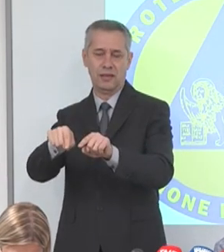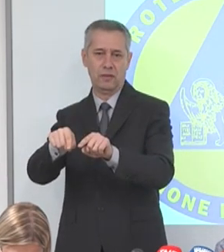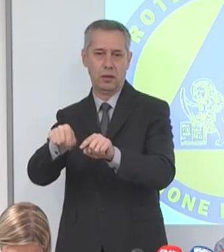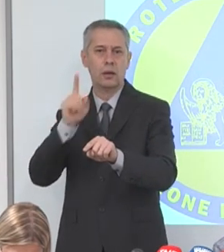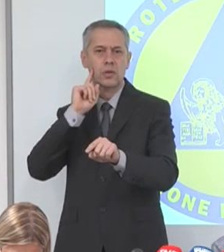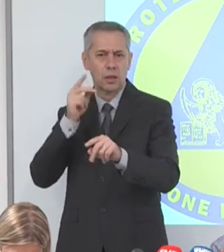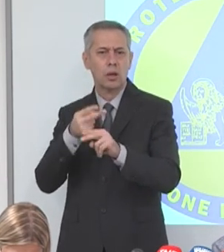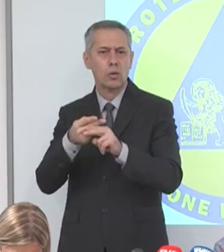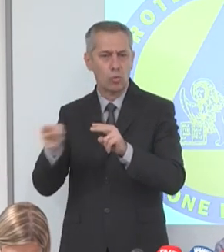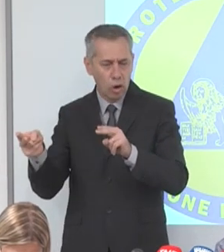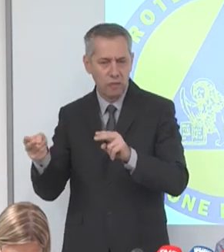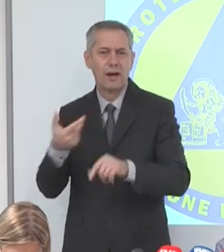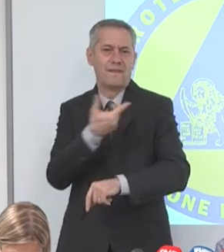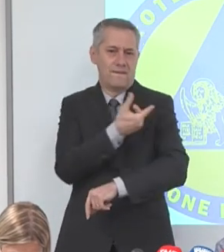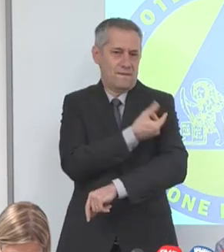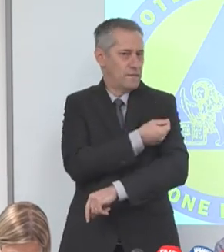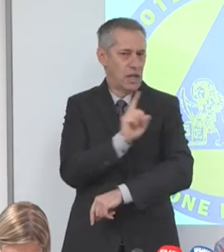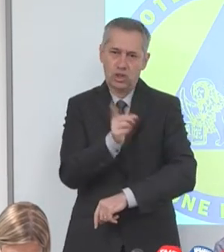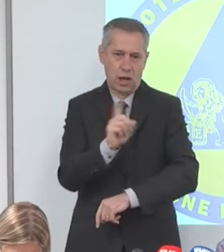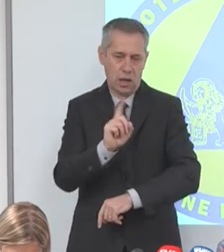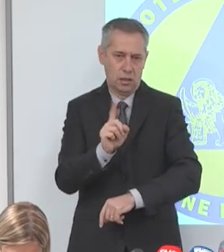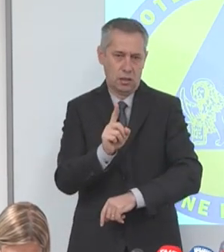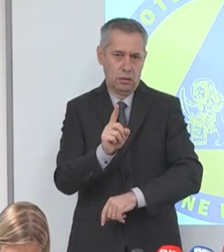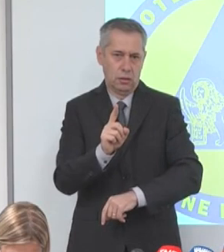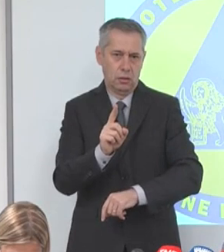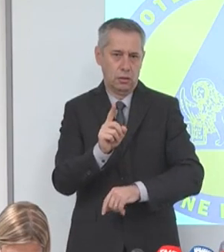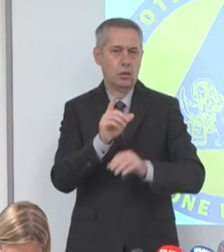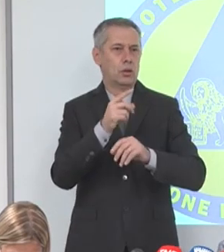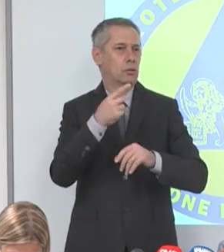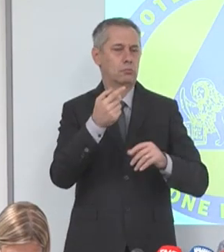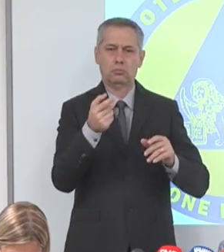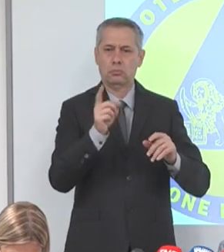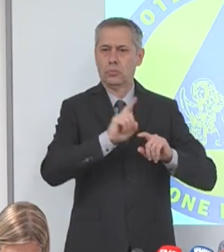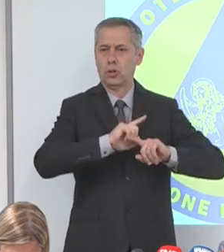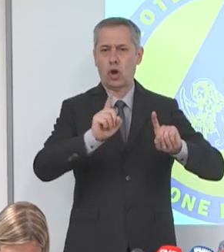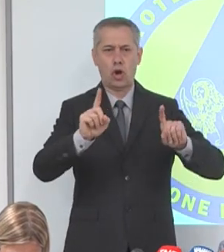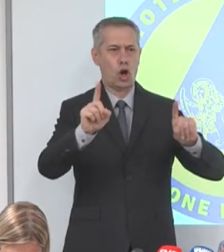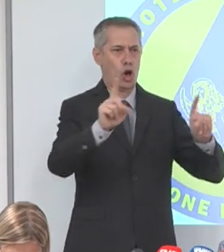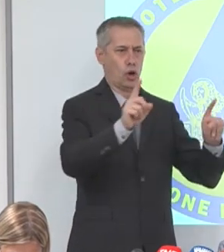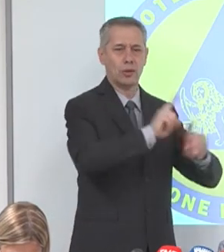vaccinati e li trasformassimo in non vaccinati, oggi ne saremmo al collasso dentro per gli ospedali.